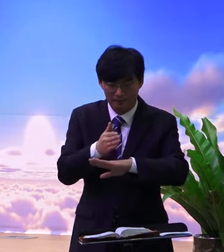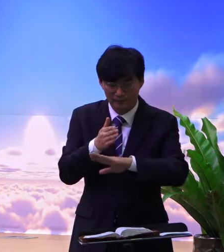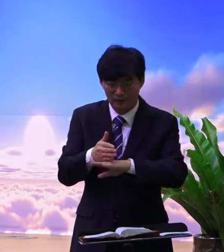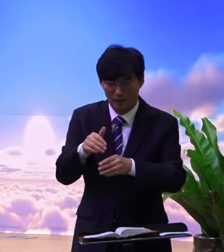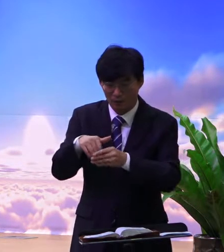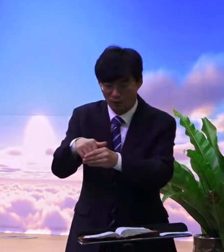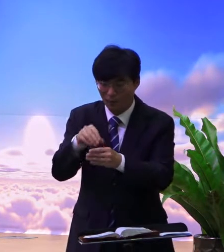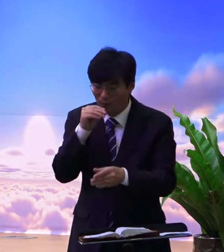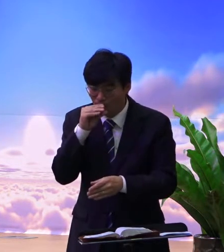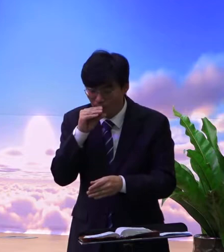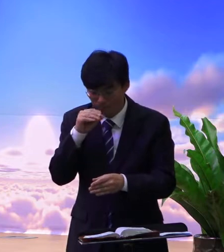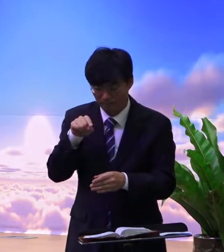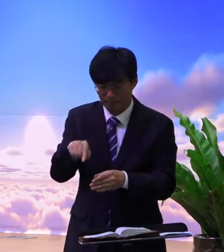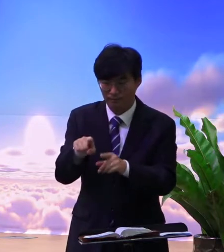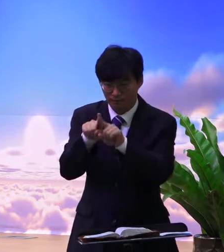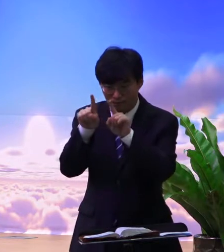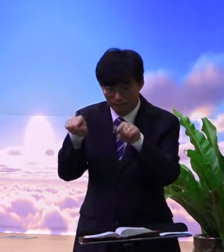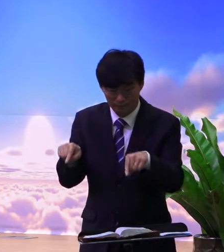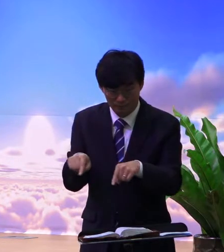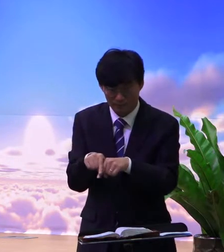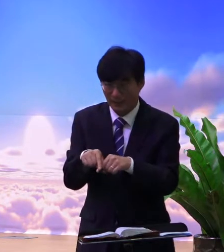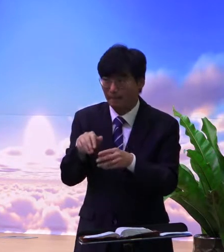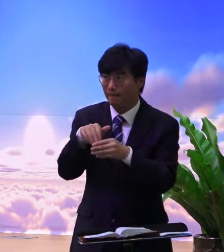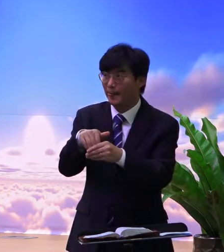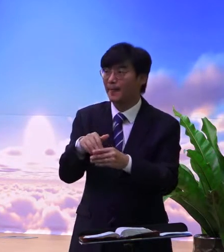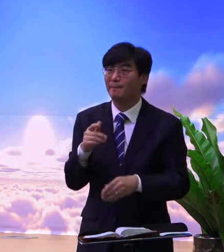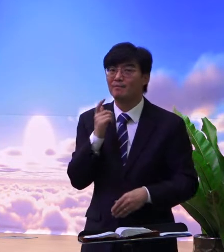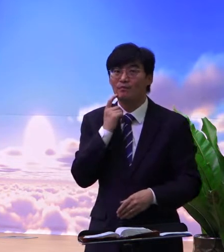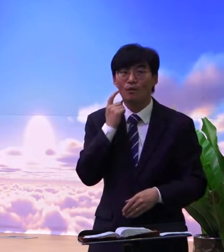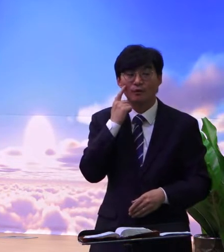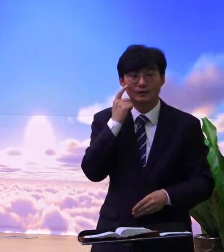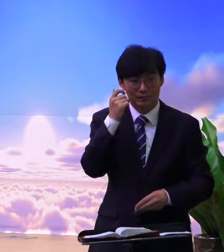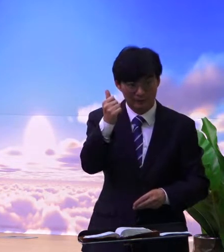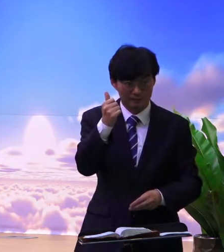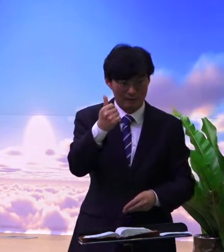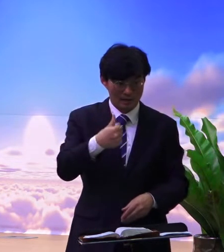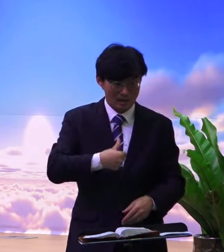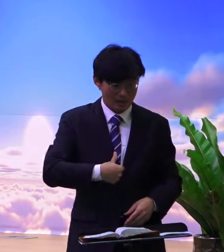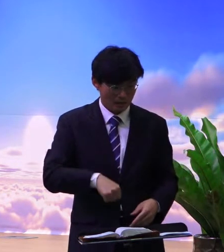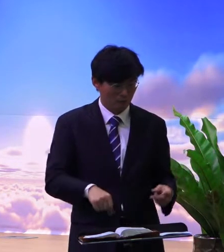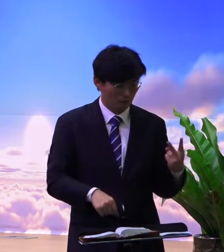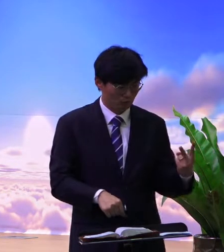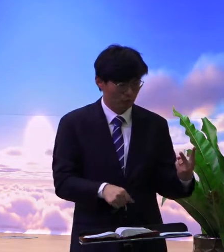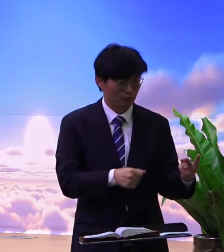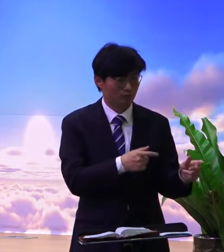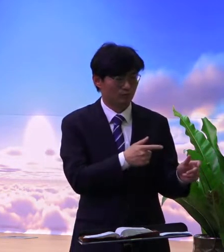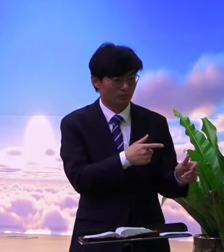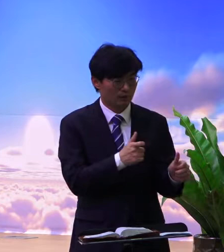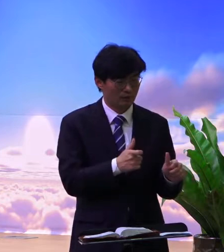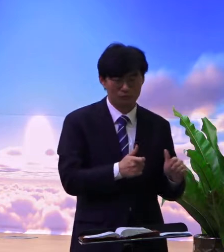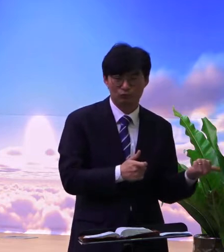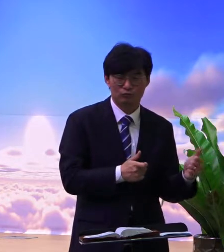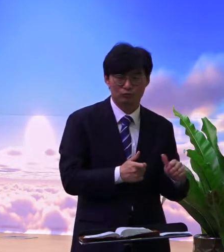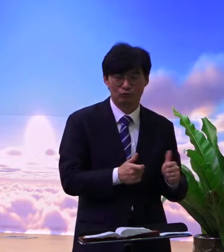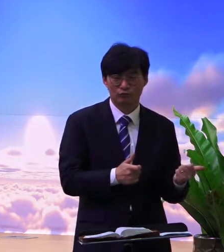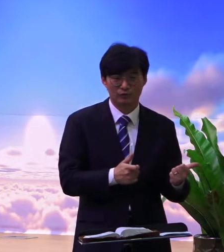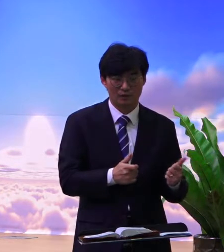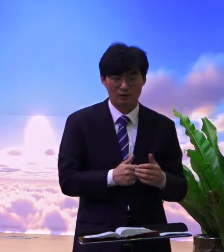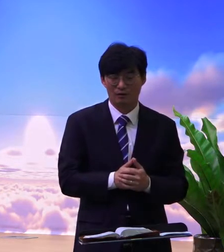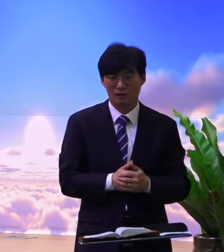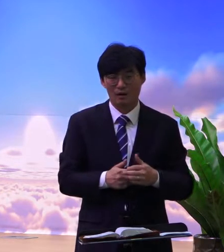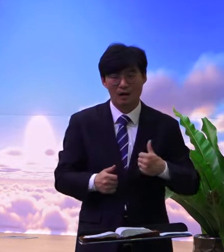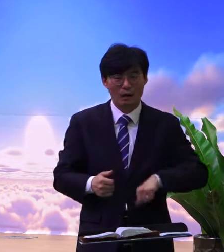봉투입니다. 여러분 아시듯이 목사님의 2 아들이 순교당했잖아요. 총살을 당해서 2 아들이 한 날에